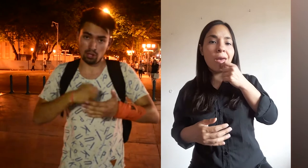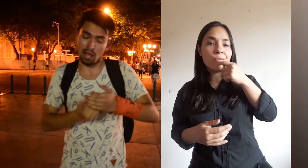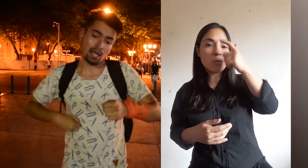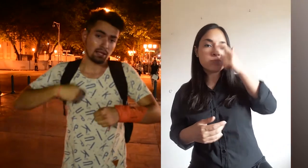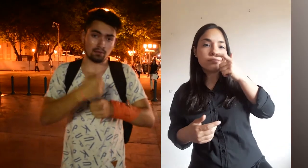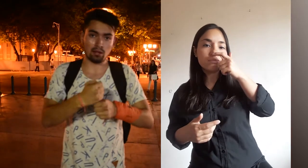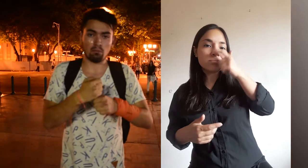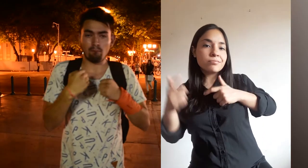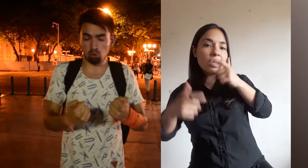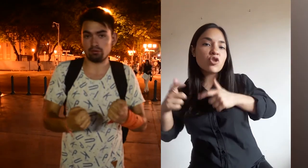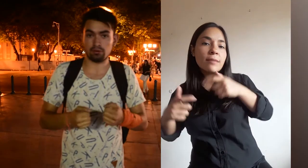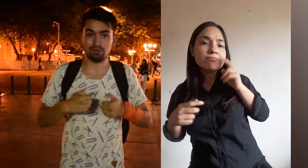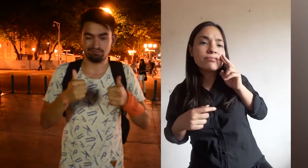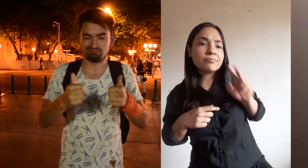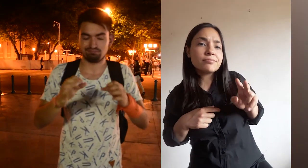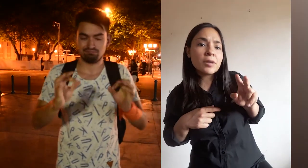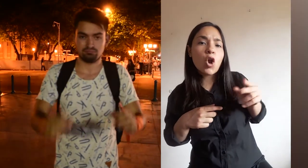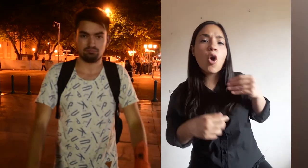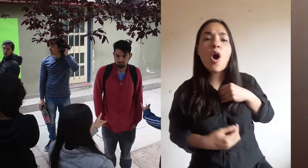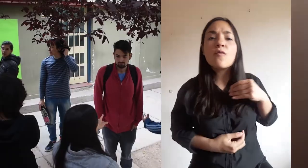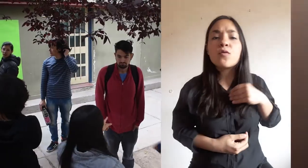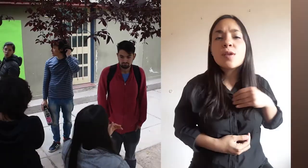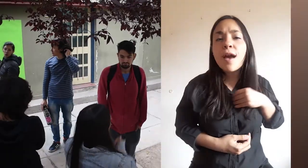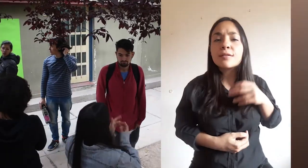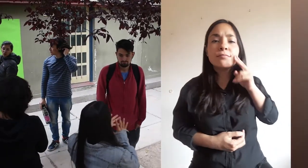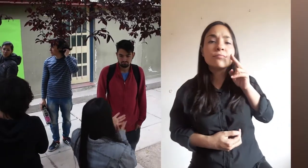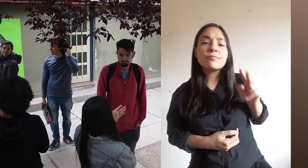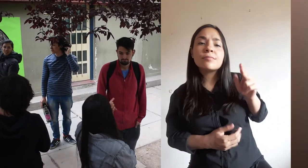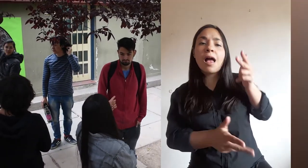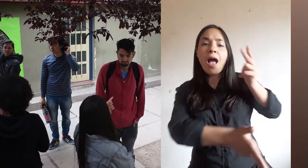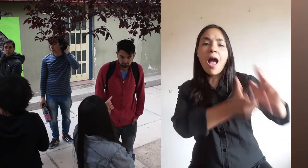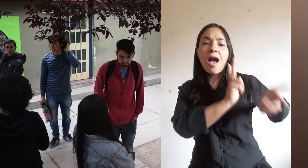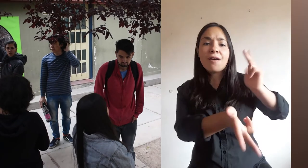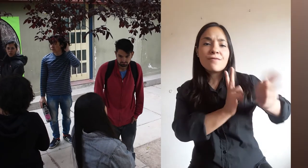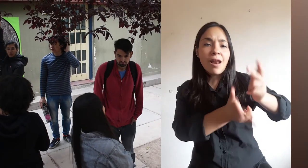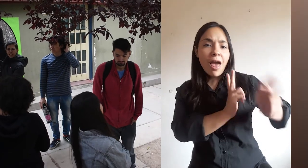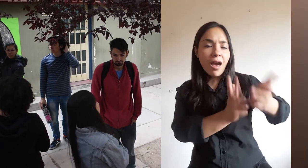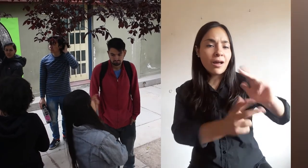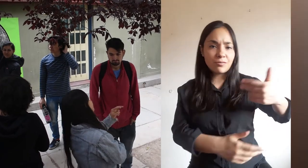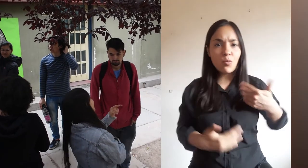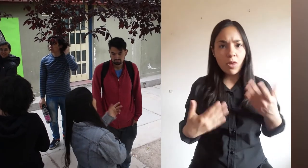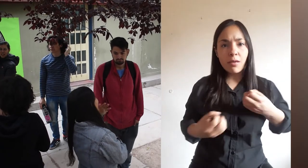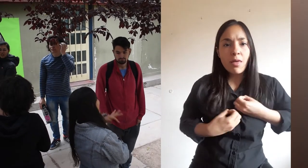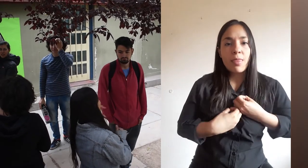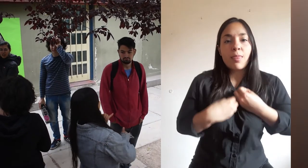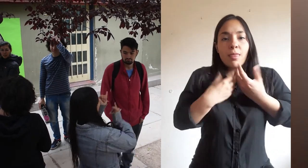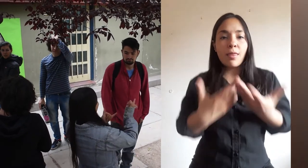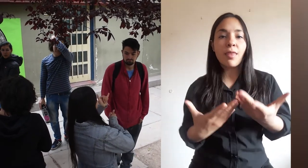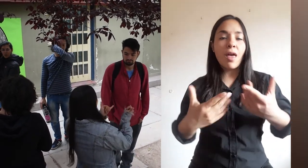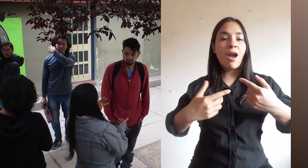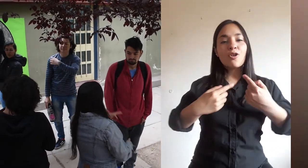confianza, el poder verlos hablar y contar